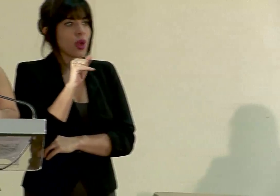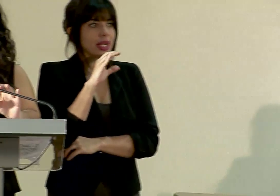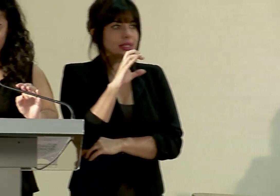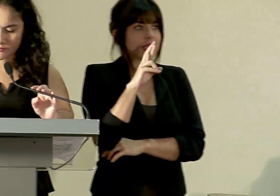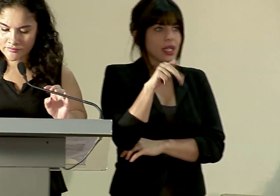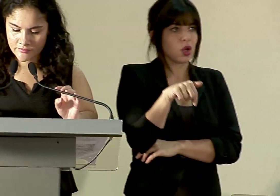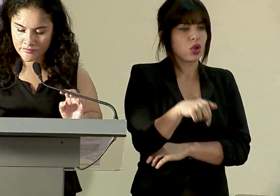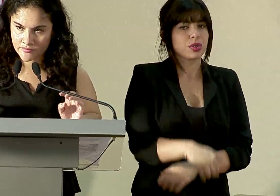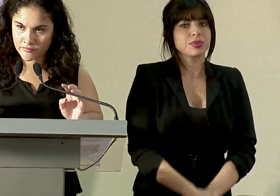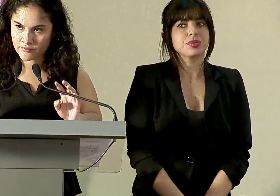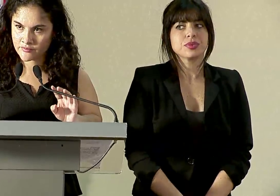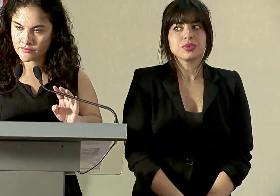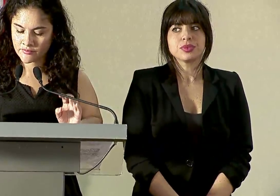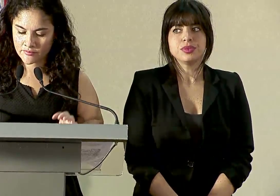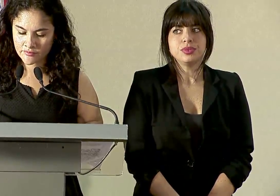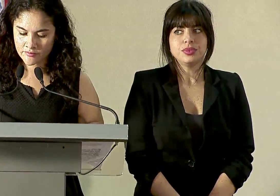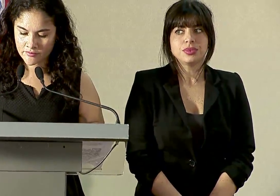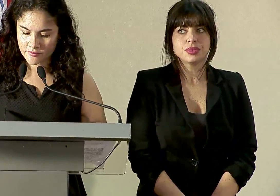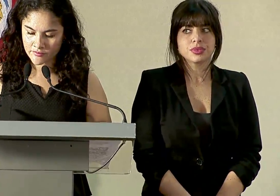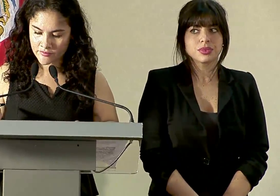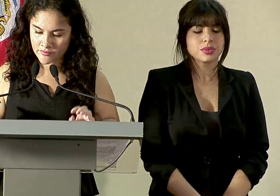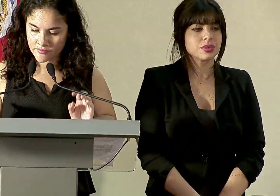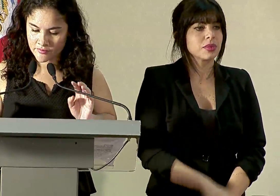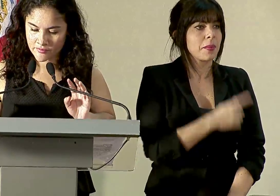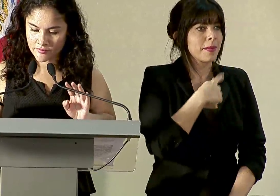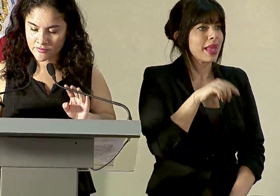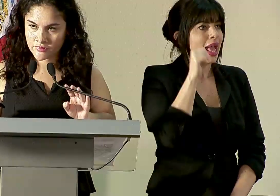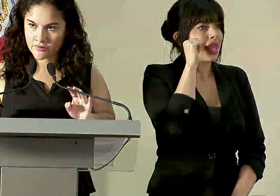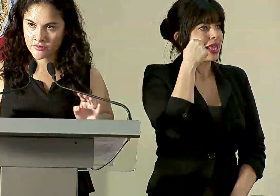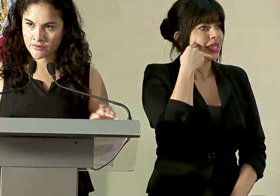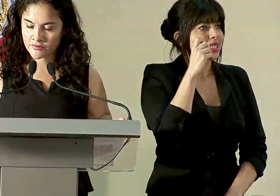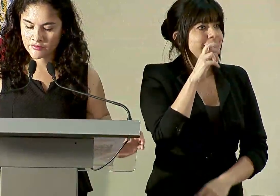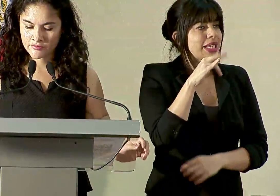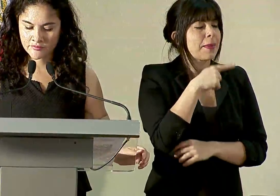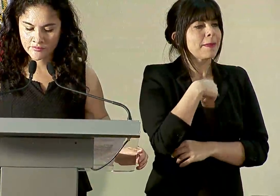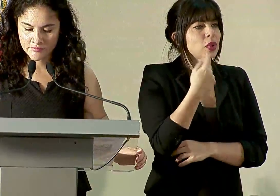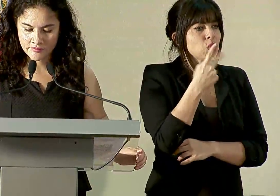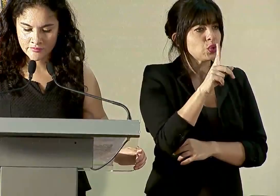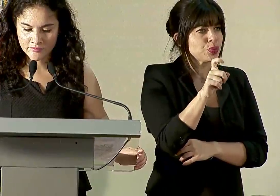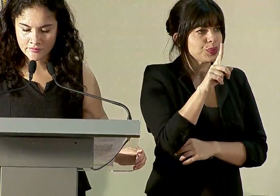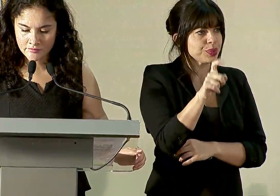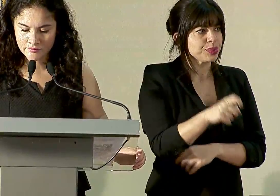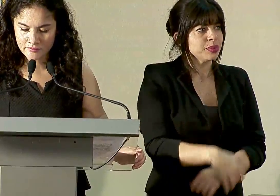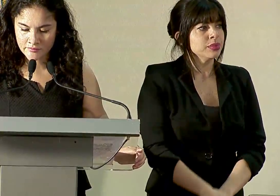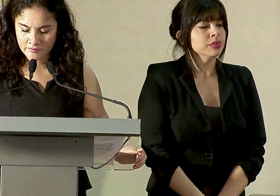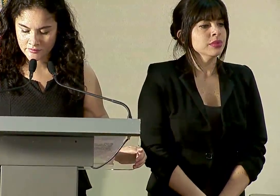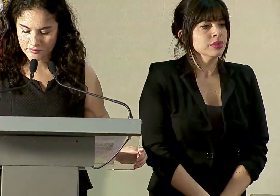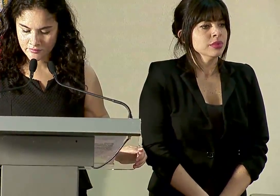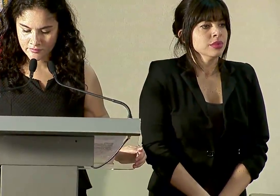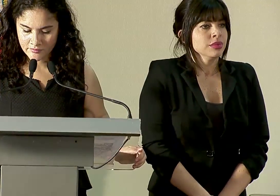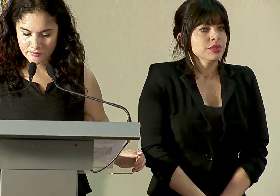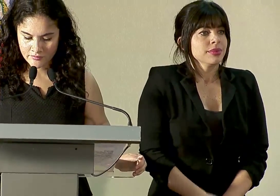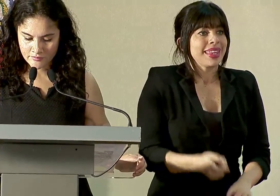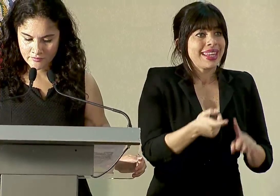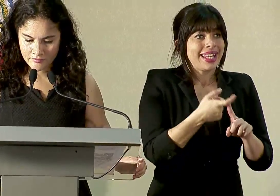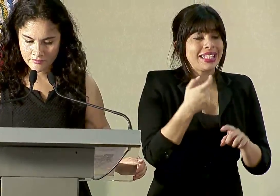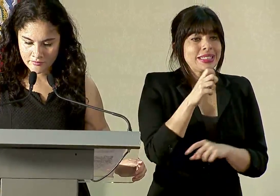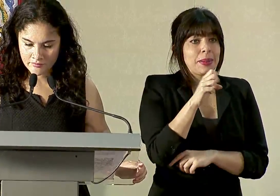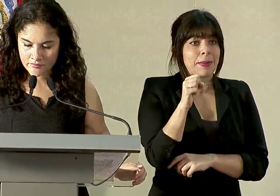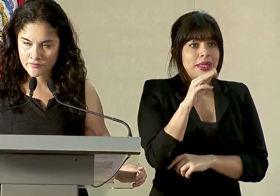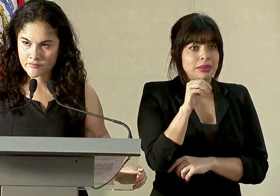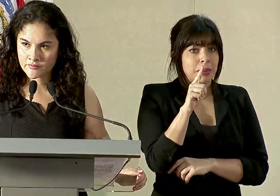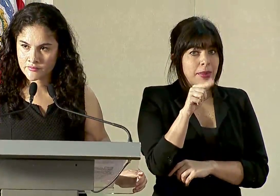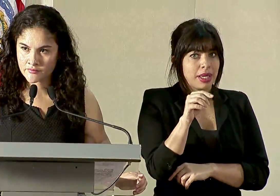Buenas tardes presidente doña Narena y don Sergio presidente dos consultas desde el mes de